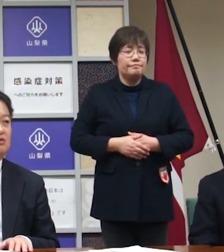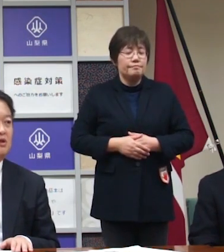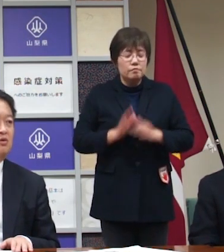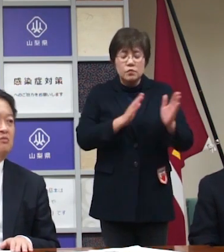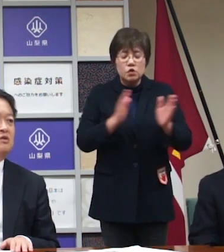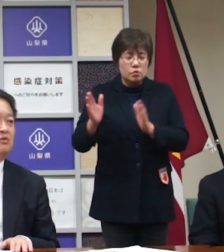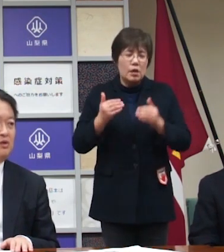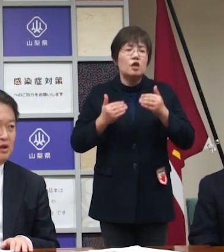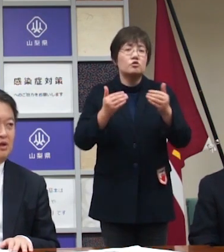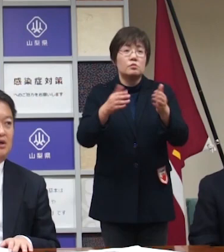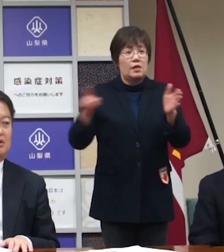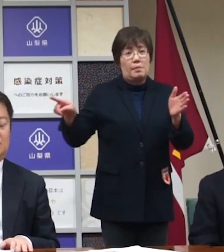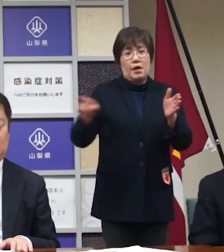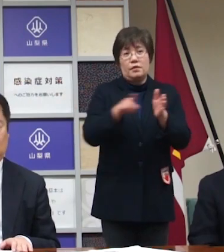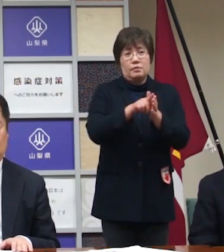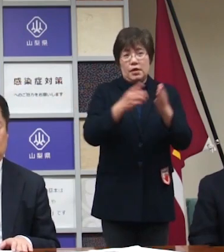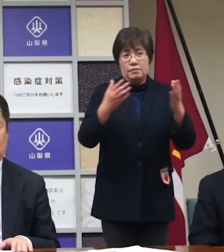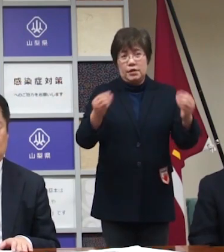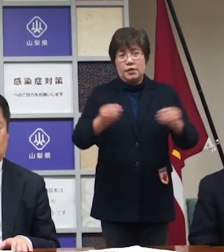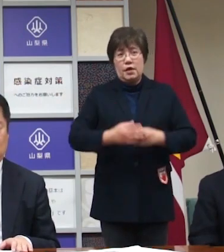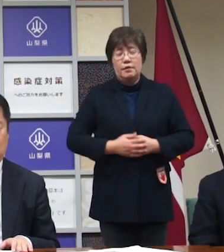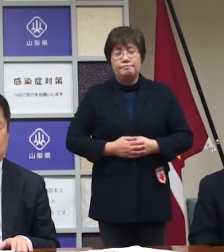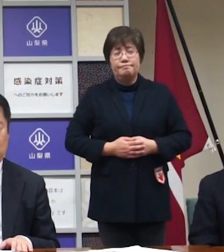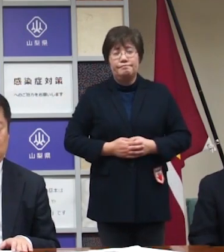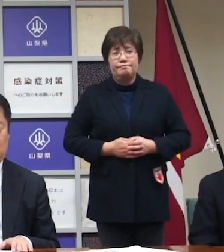準備は進めておりますので、